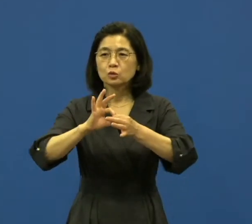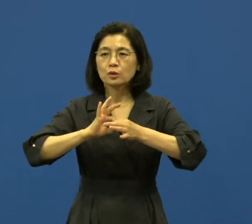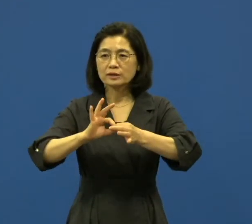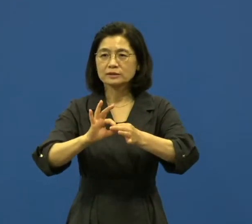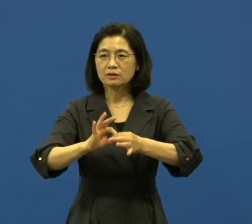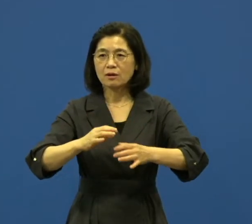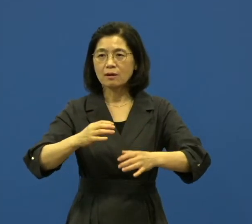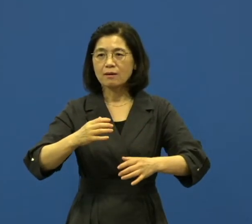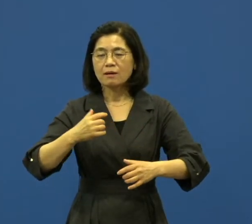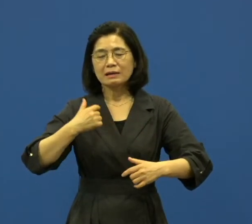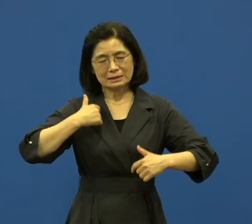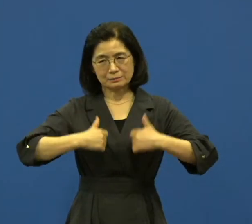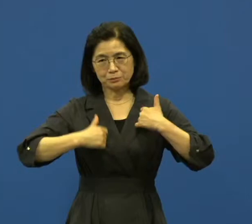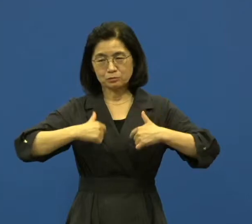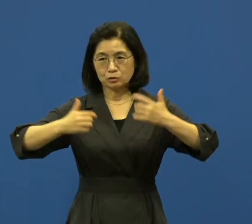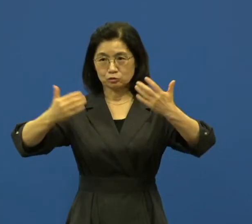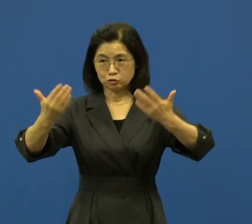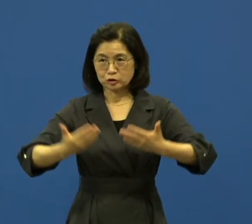말도 안 되는 우리를 위해서